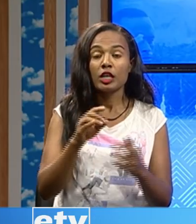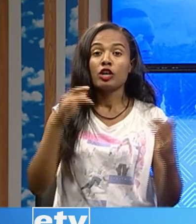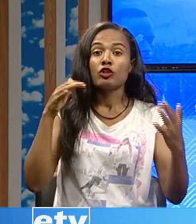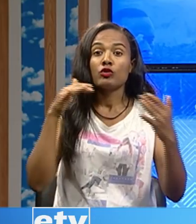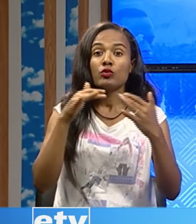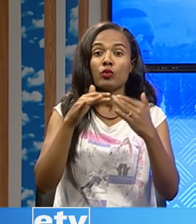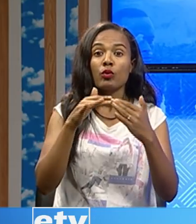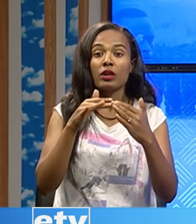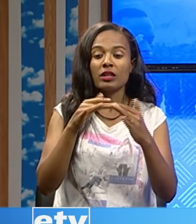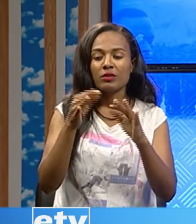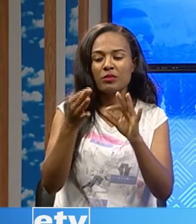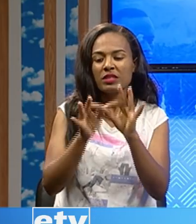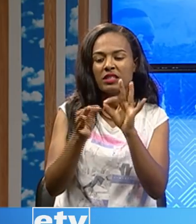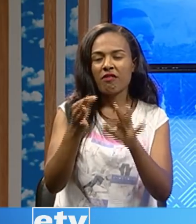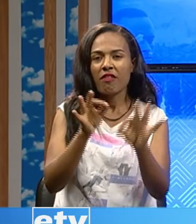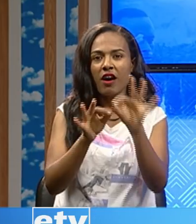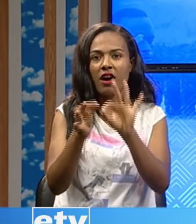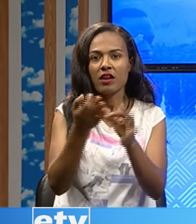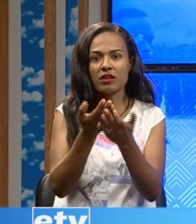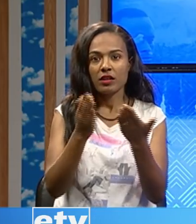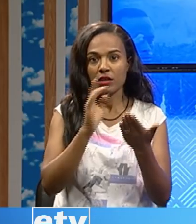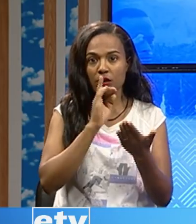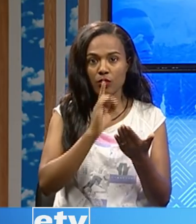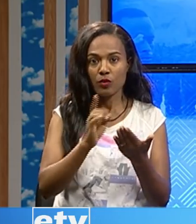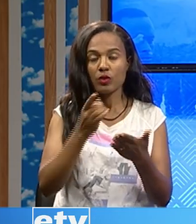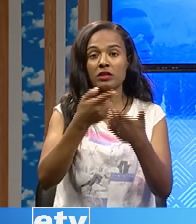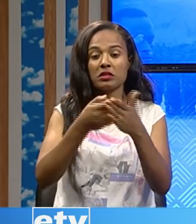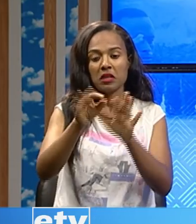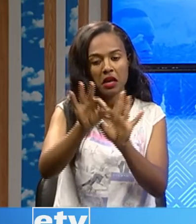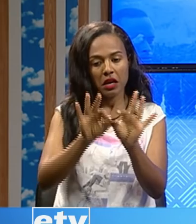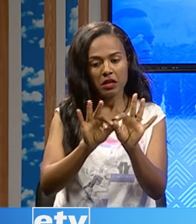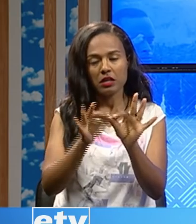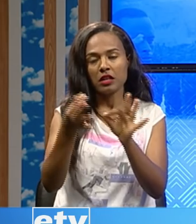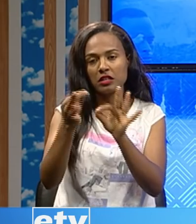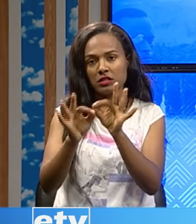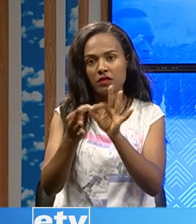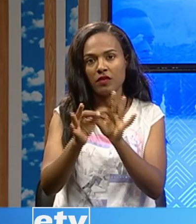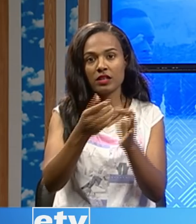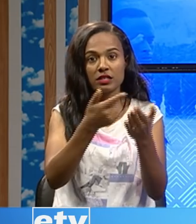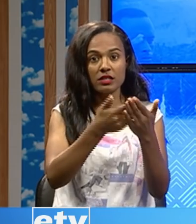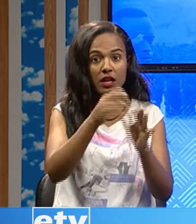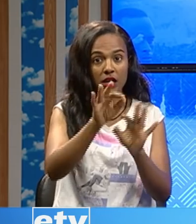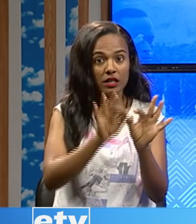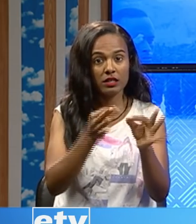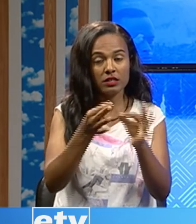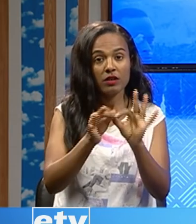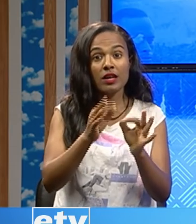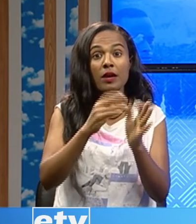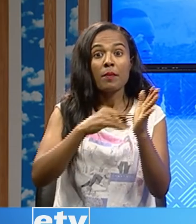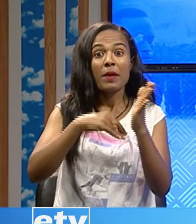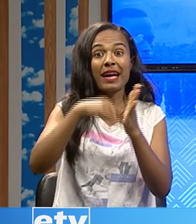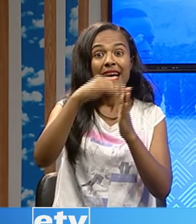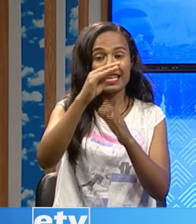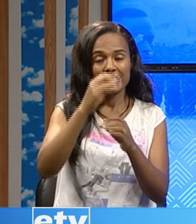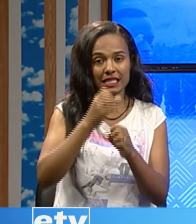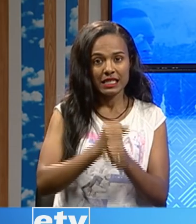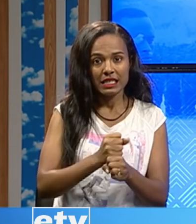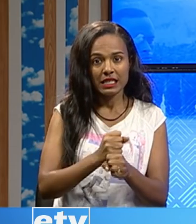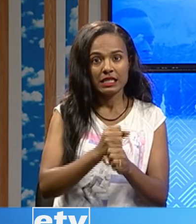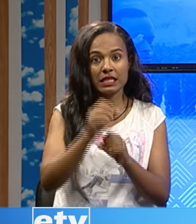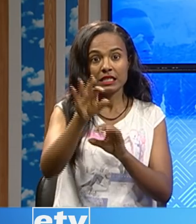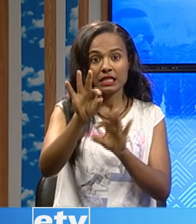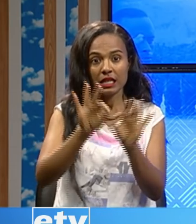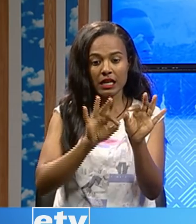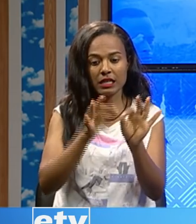ጦርነት የሚሰፋ ነገር ነው። እዚህ ጋር ይቀደዳል ይሰፋል፣ እዚህ ጋር ይቀደዳል ይሰፋል። መቀሌን ስንይዝም